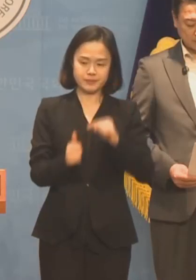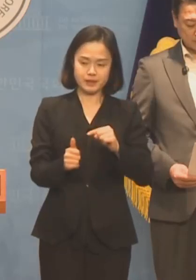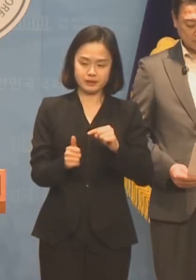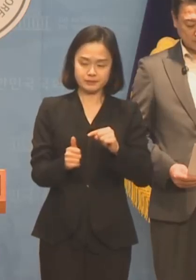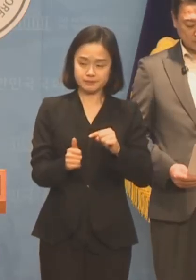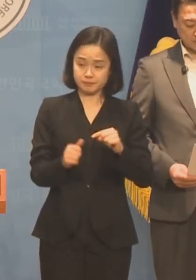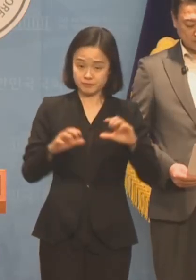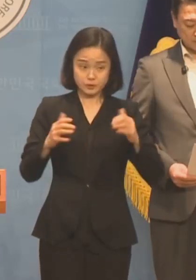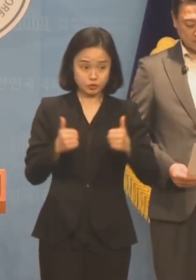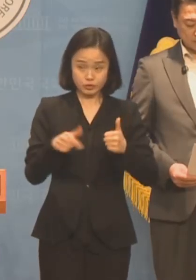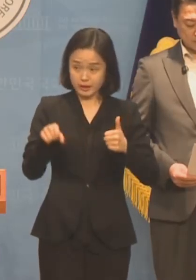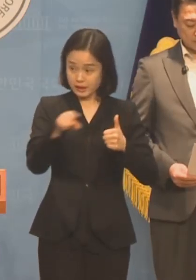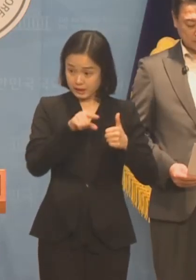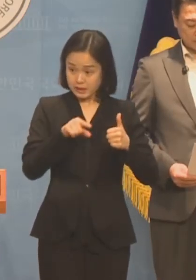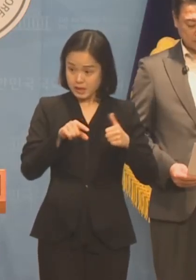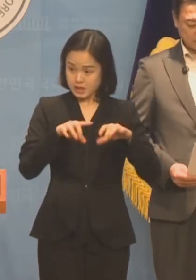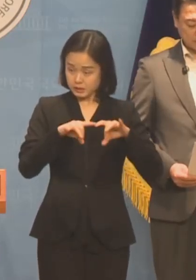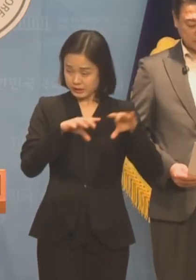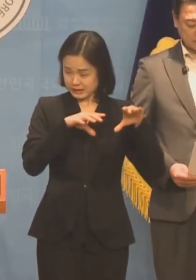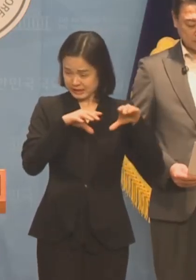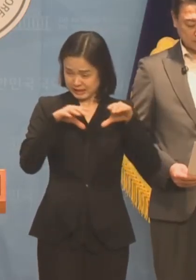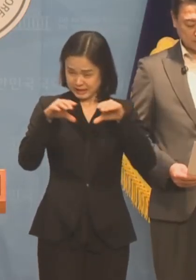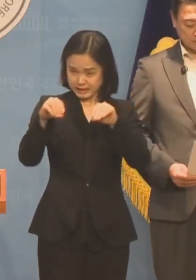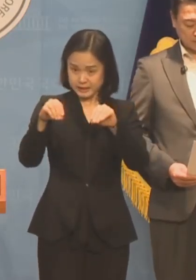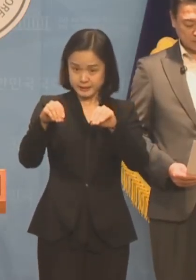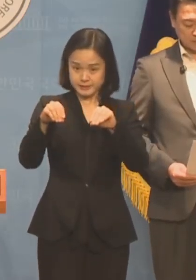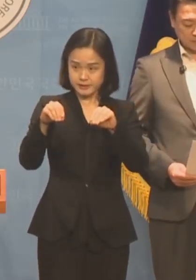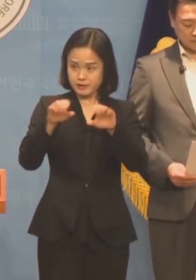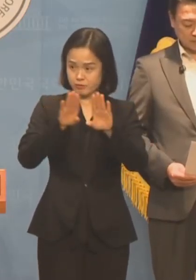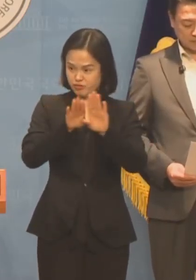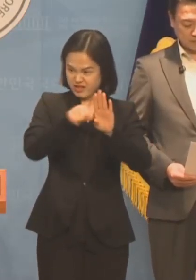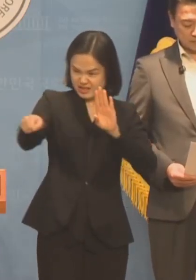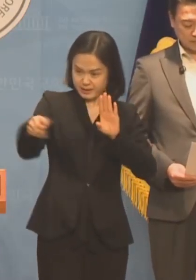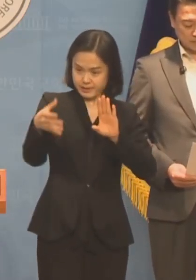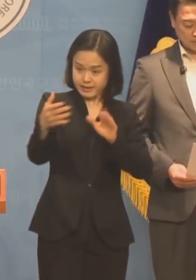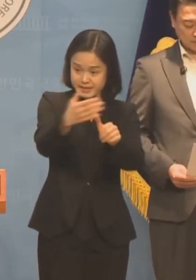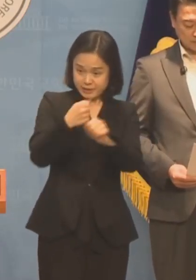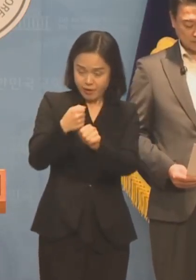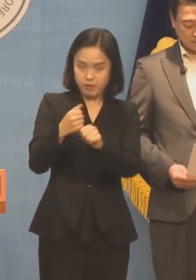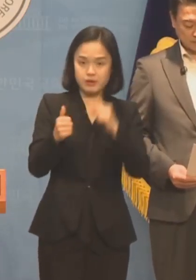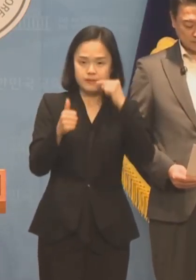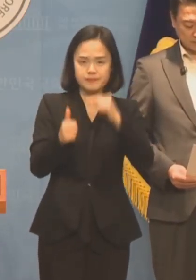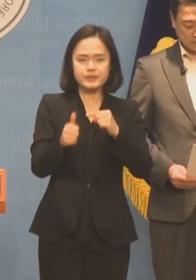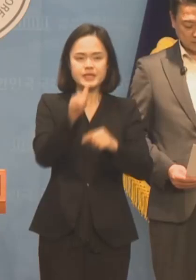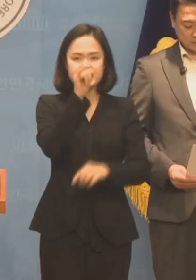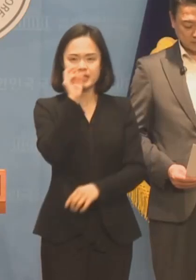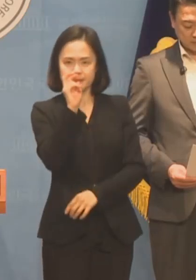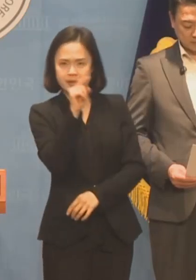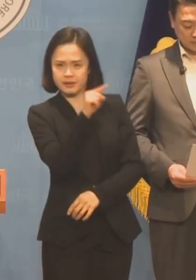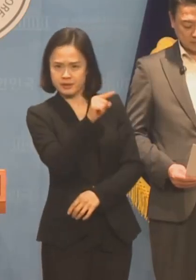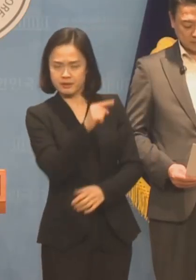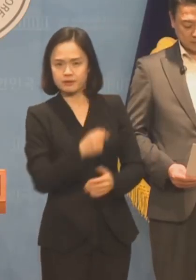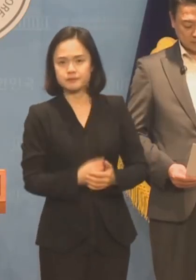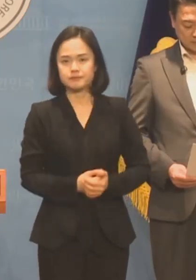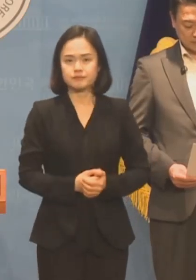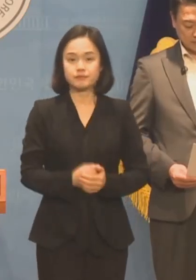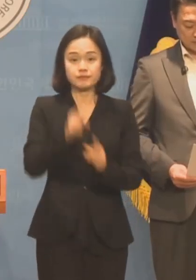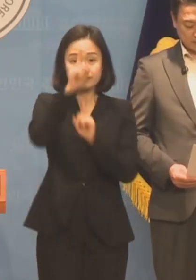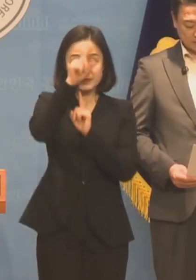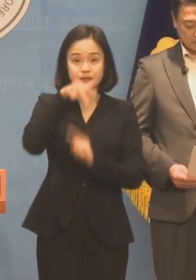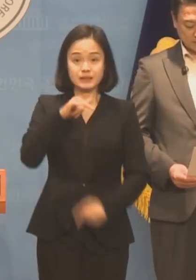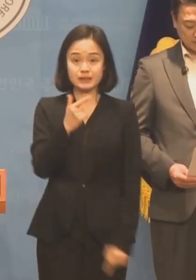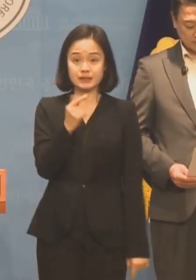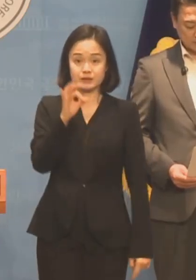정황을 확인했습니다. 지난 24년 10월 29일 이진우 전 사령관은